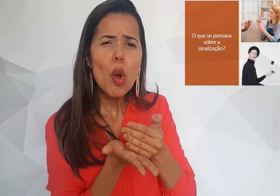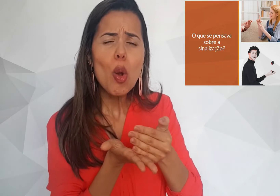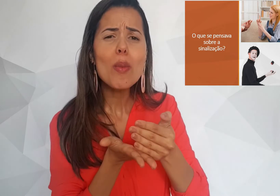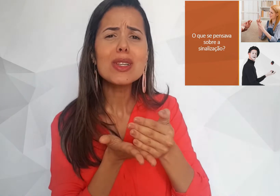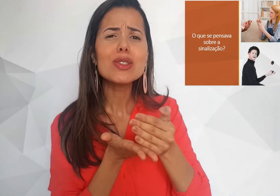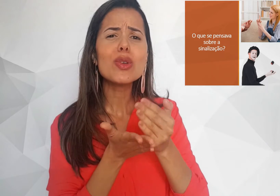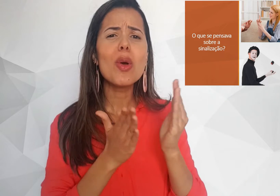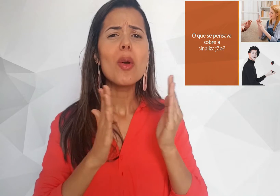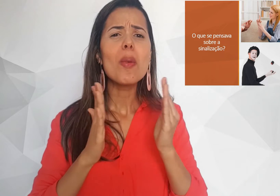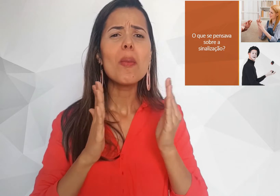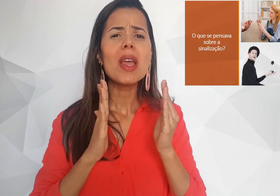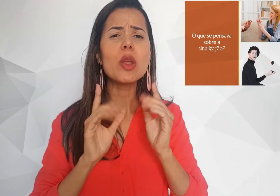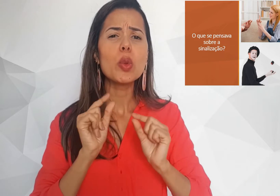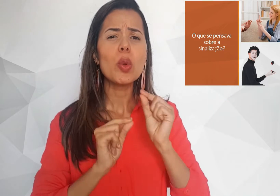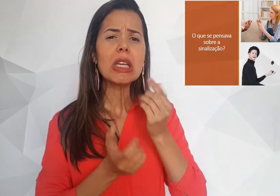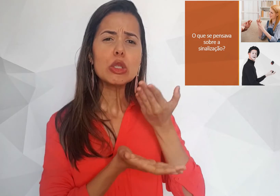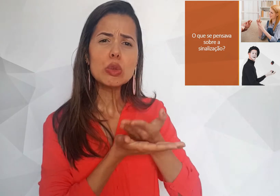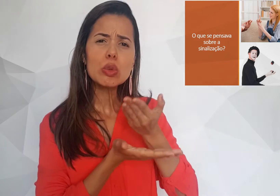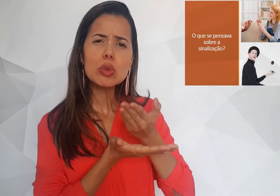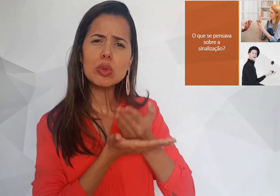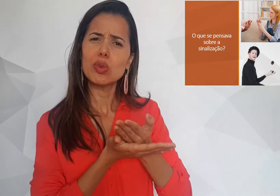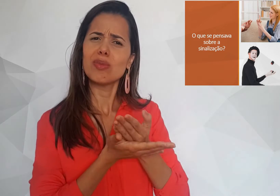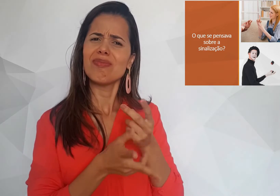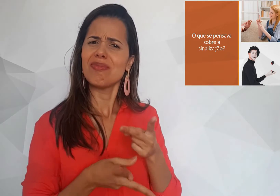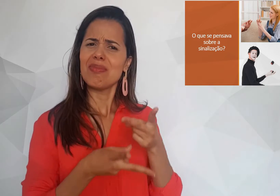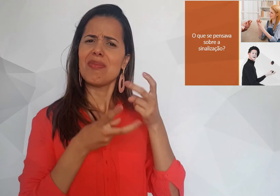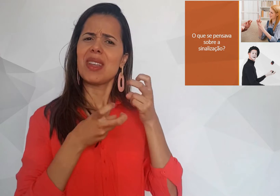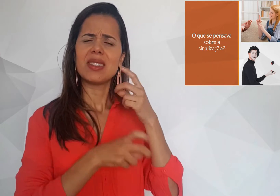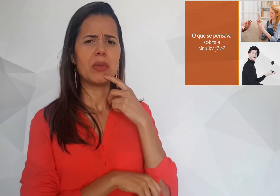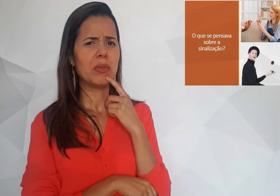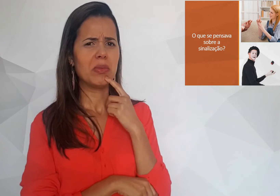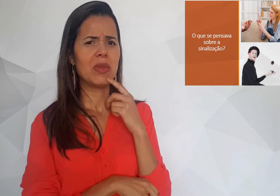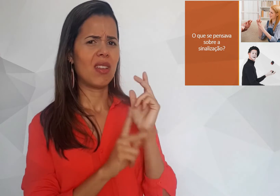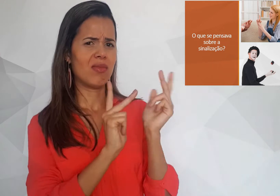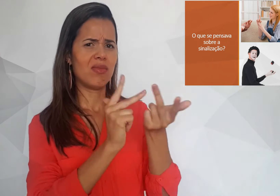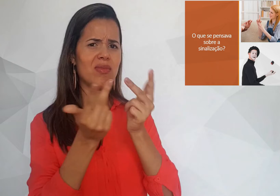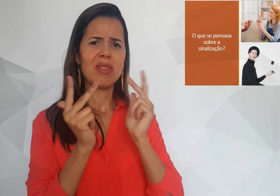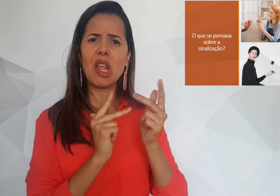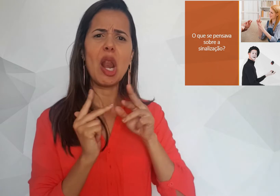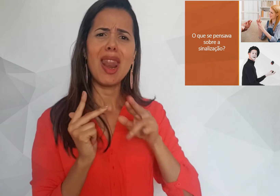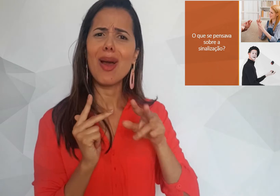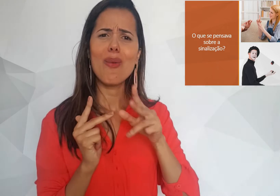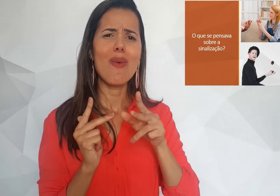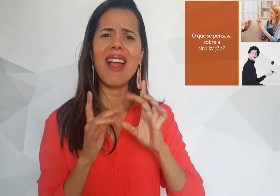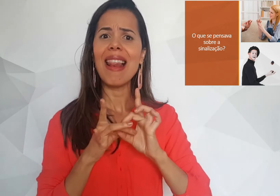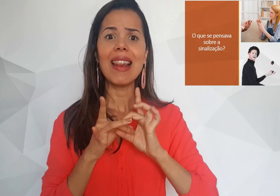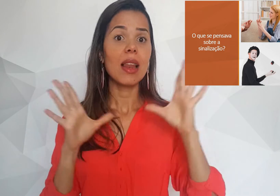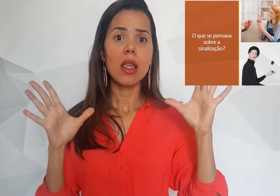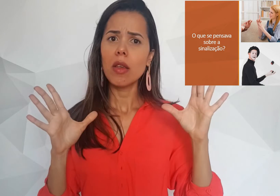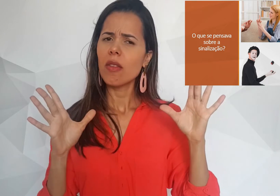deu a partir de estudos que começaram a relatar que essa forma comunicativa ela não era